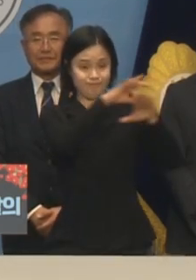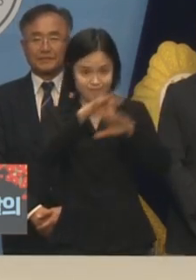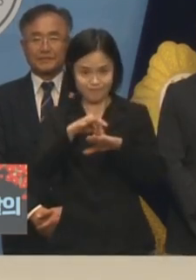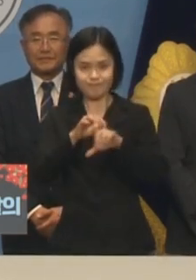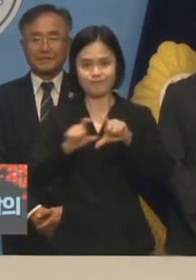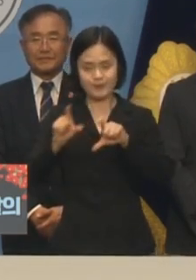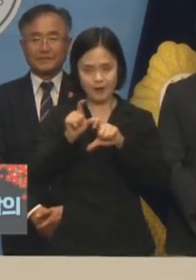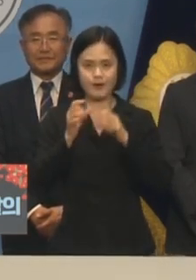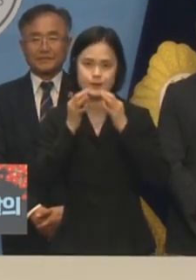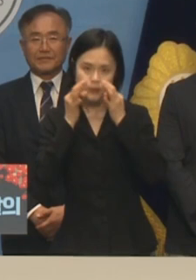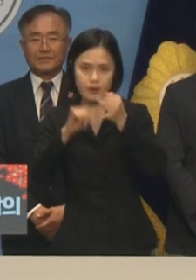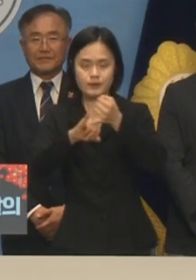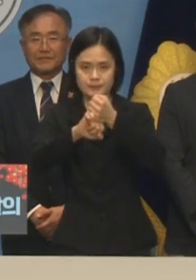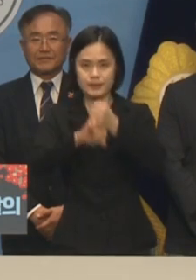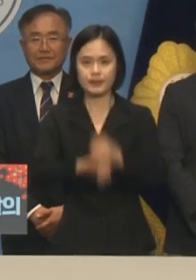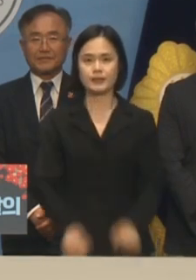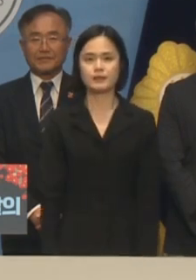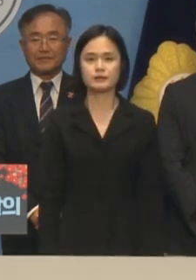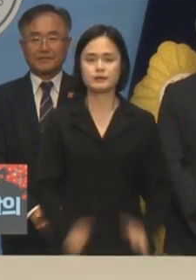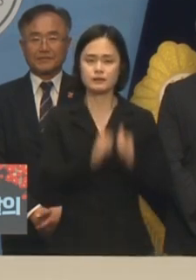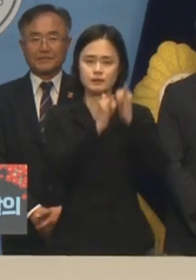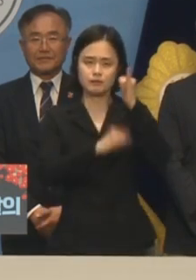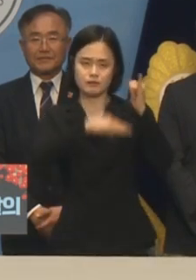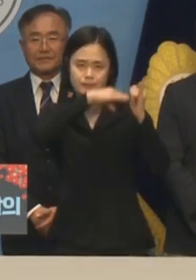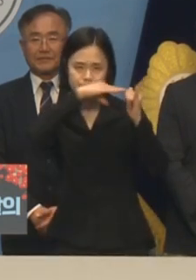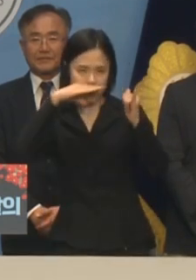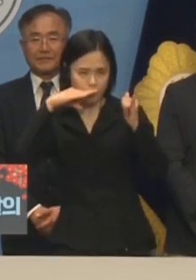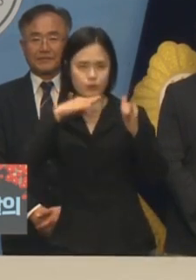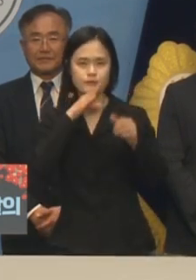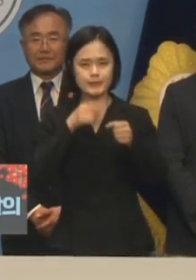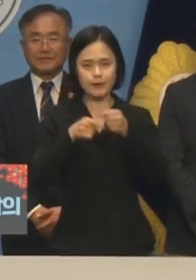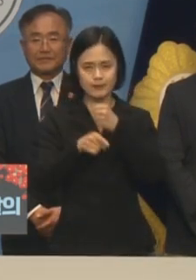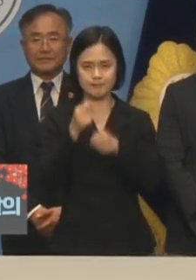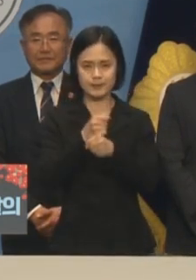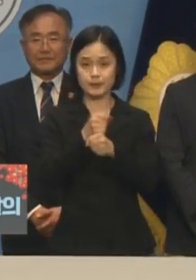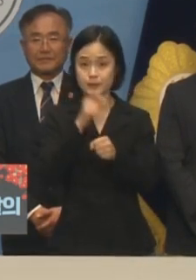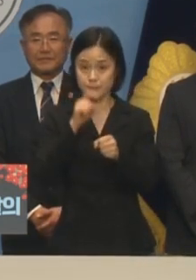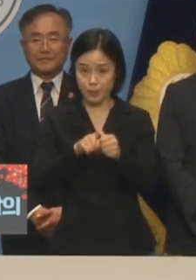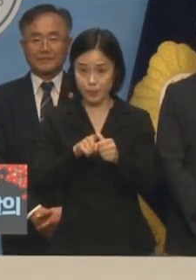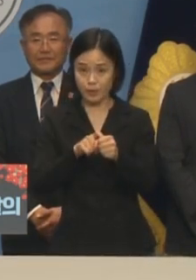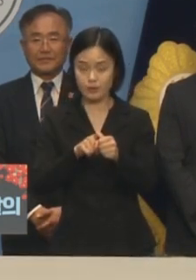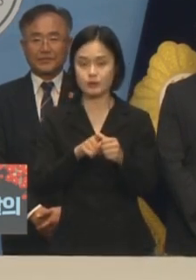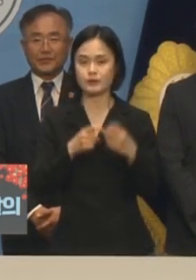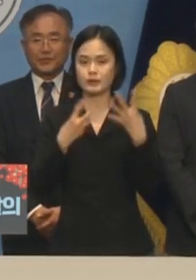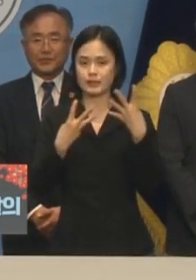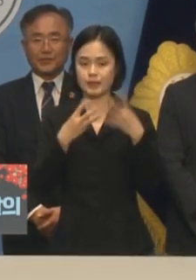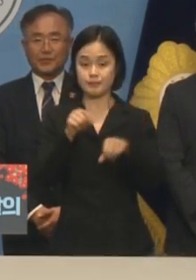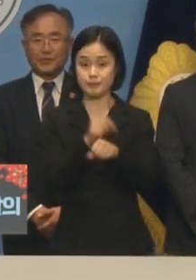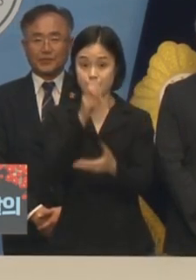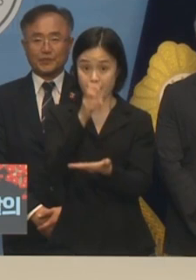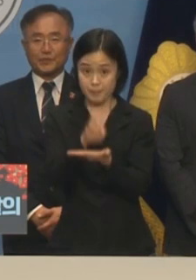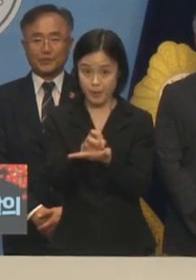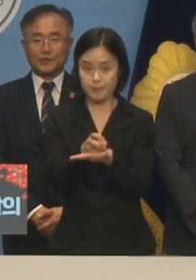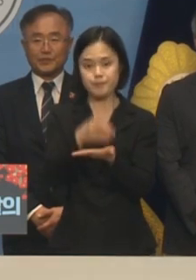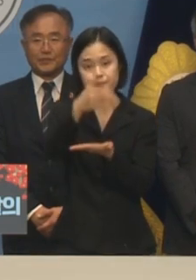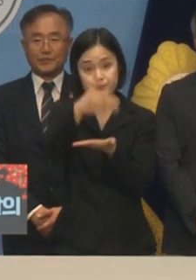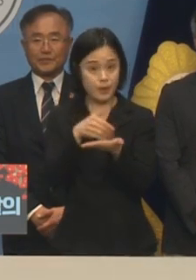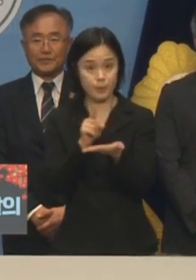나아가겠습니다. 역사를 바로 세우기 위한 제주 4.3 특별법의 핵심 개정 내용은 다음과